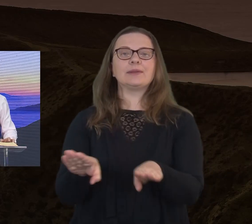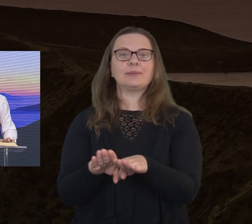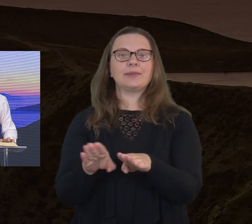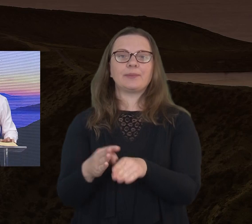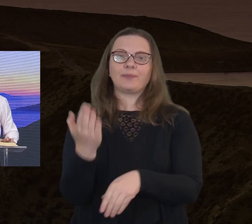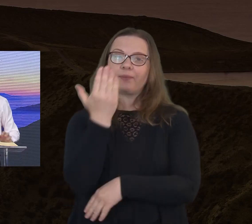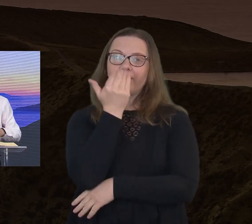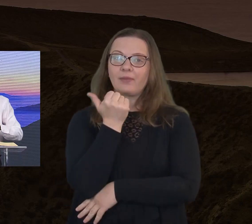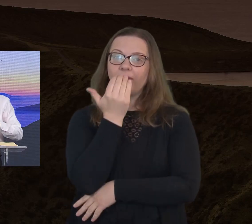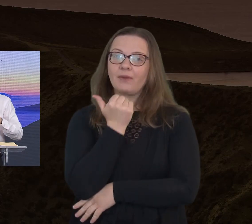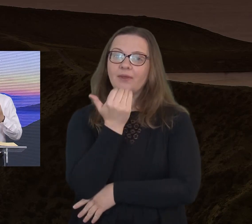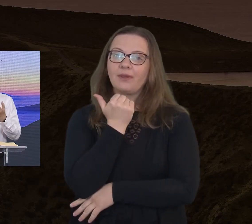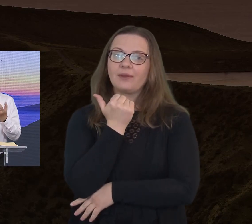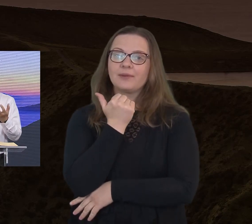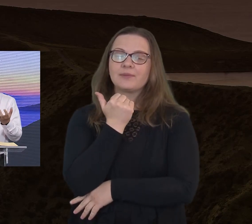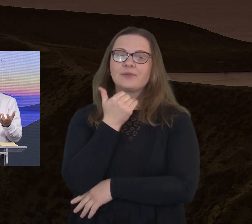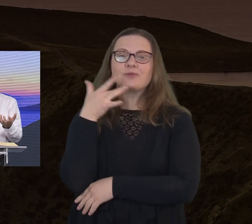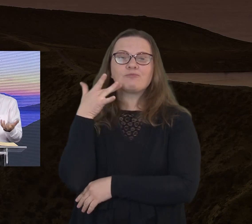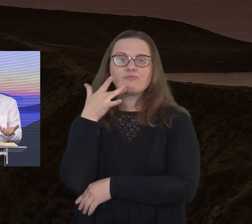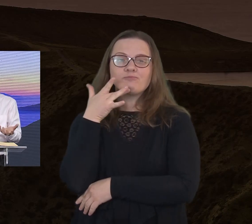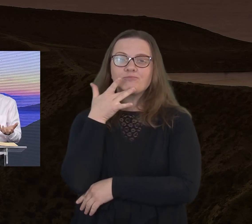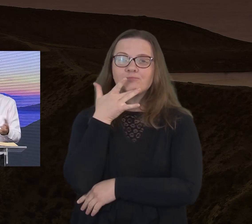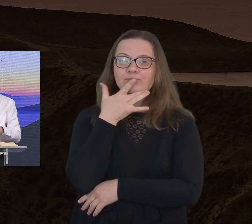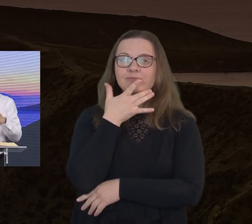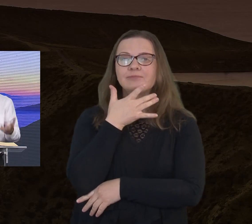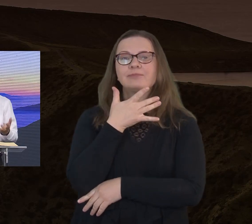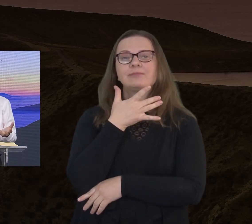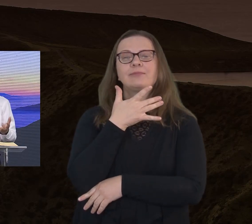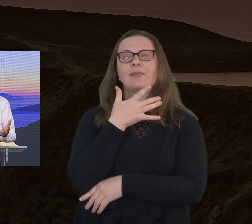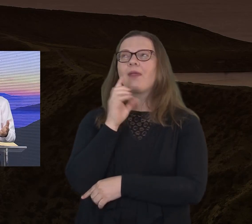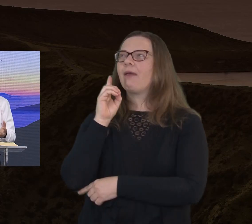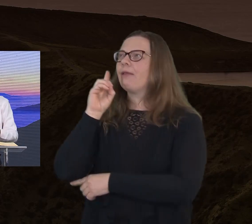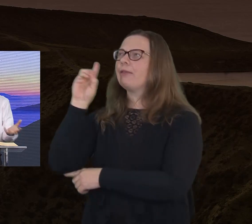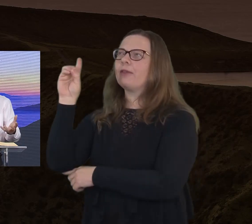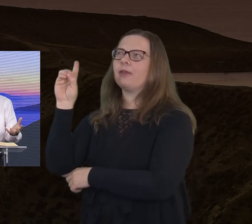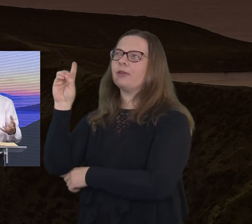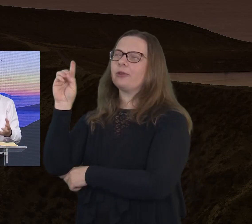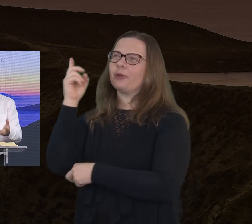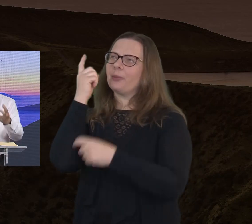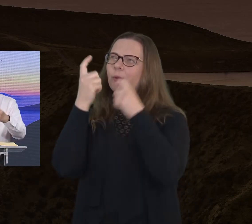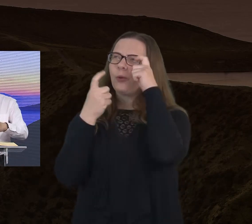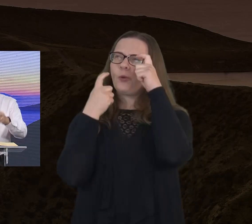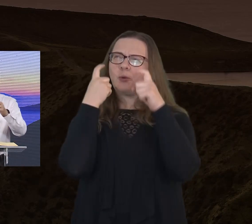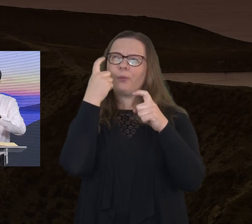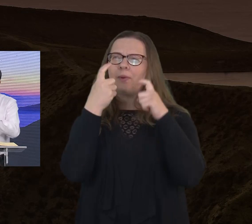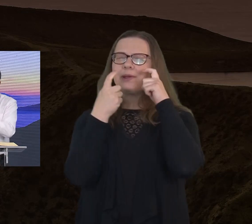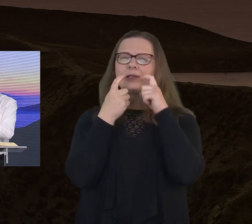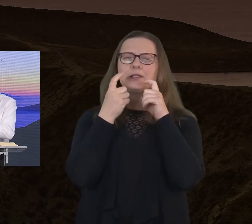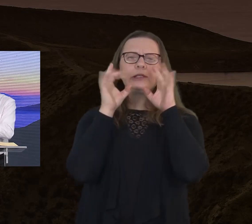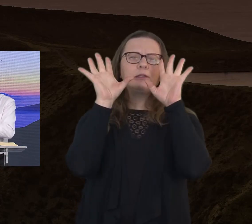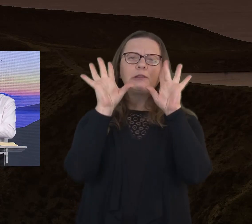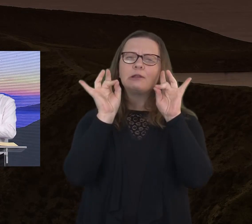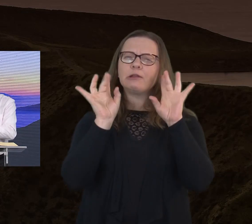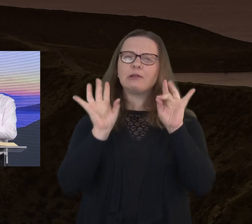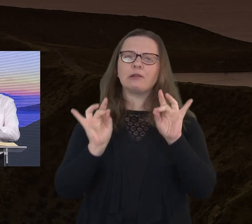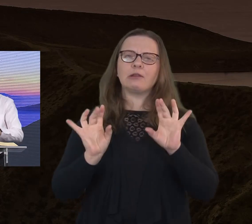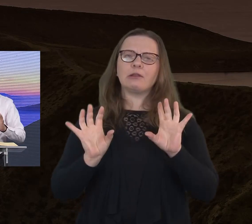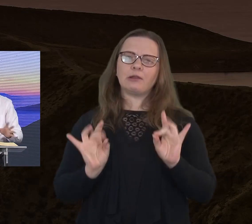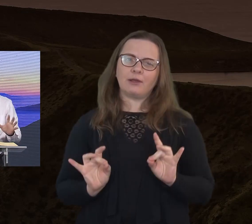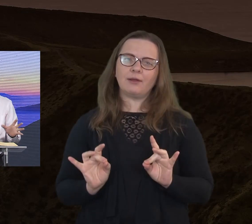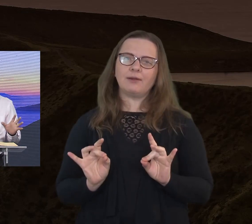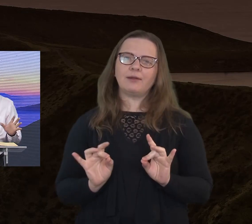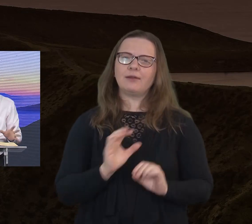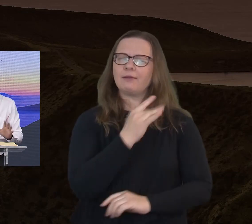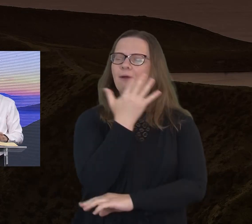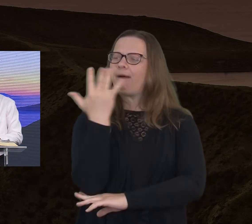paladar. Então, Deus se preocupa com o homem em todos os sentidos. Como é que ele sabe? Porque ele se tornou um homem, né?